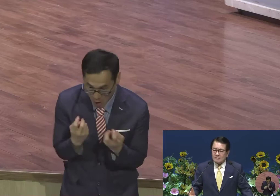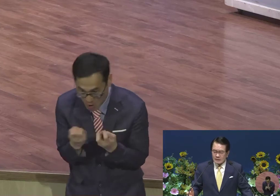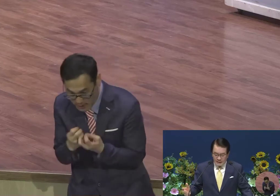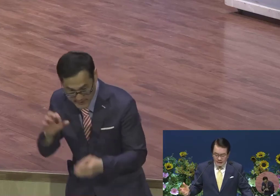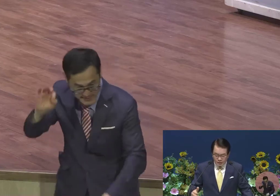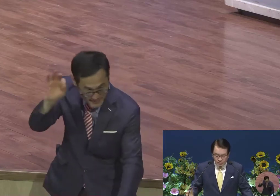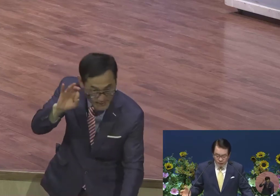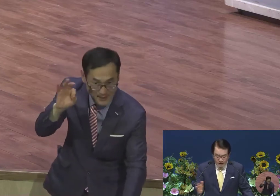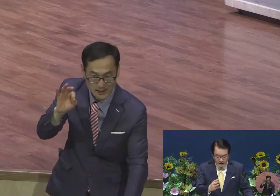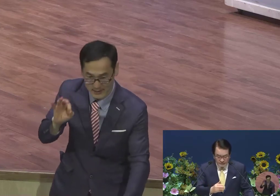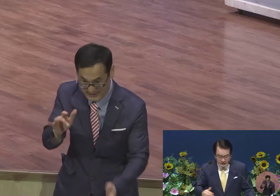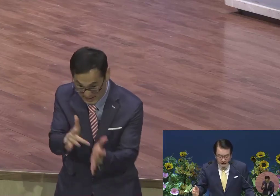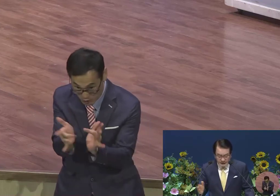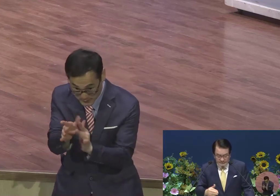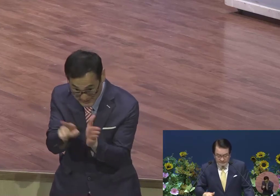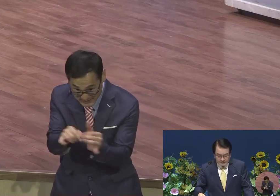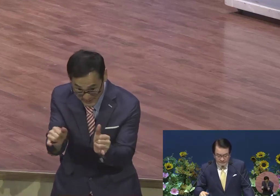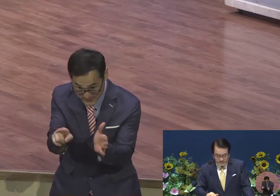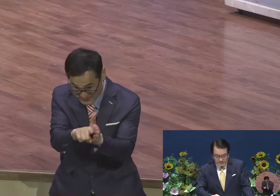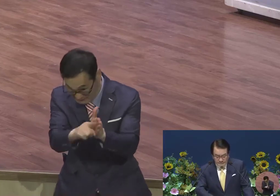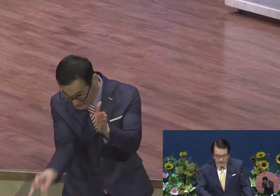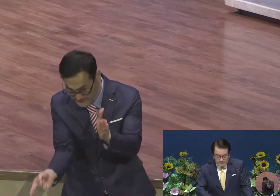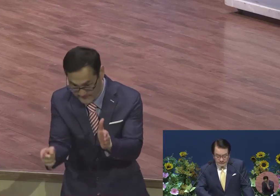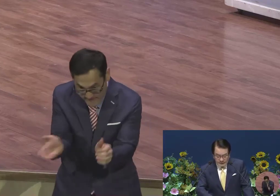맺도록 계속 돌아다닙니다